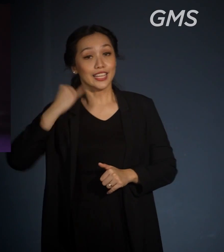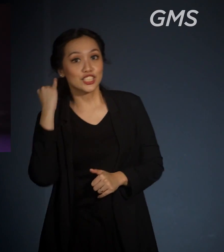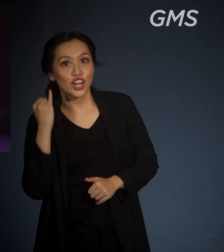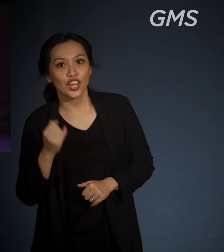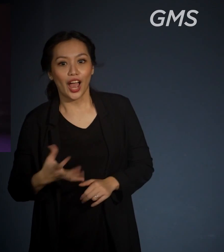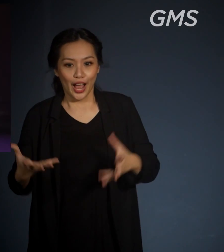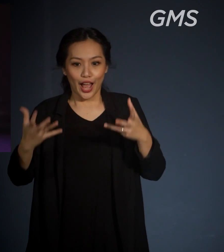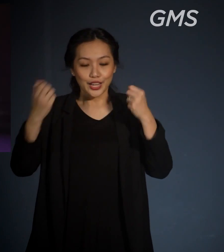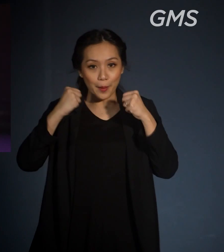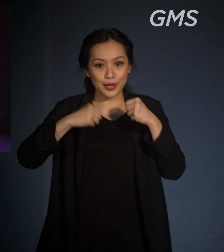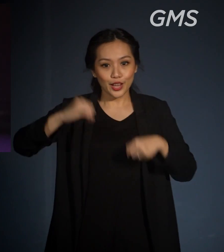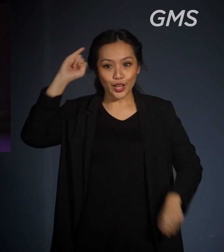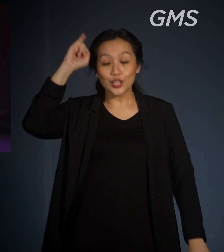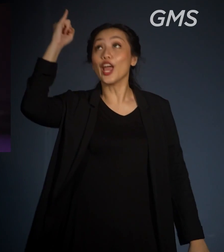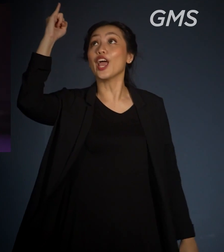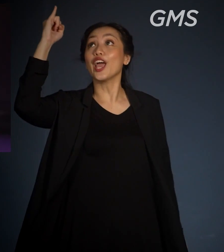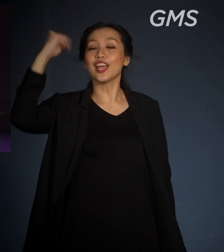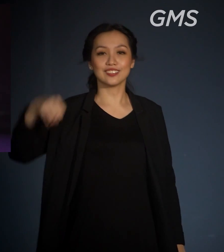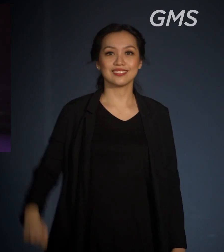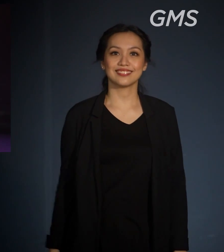saudara? Dia punya ide untuk